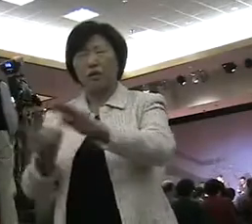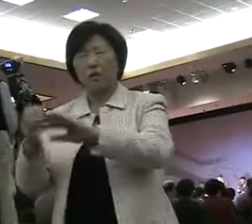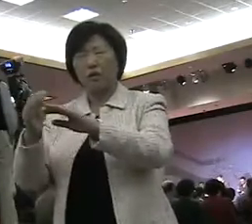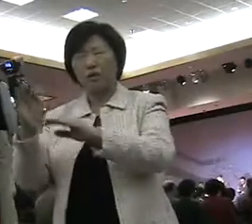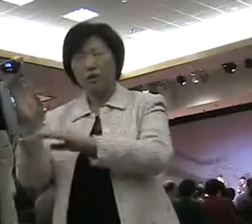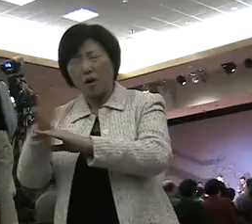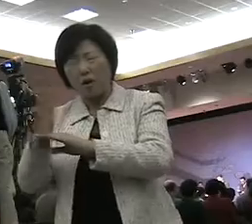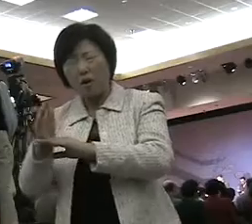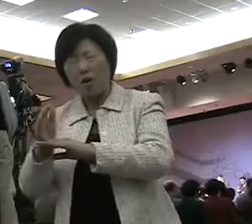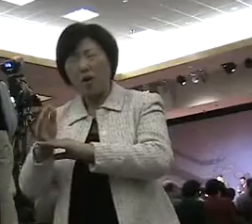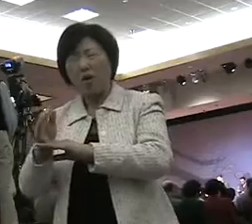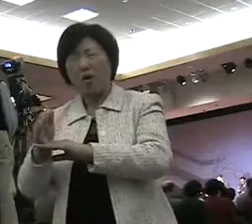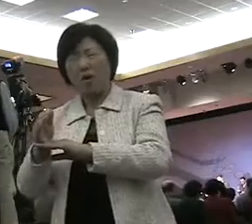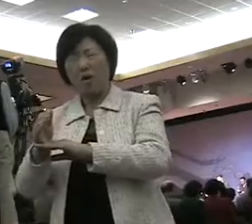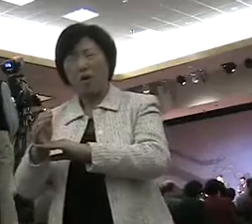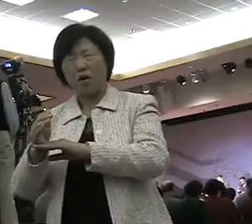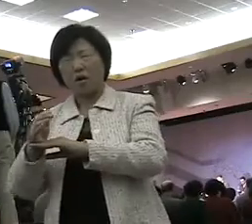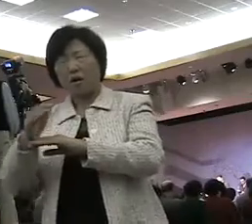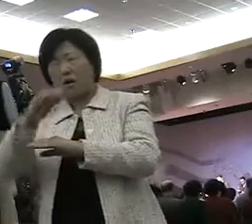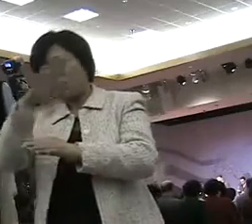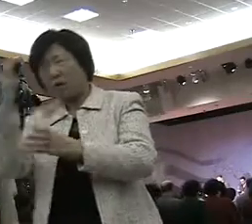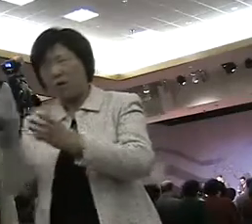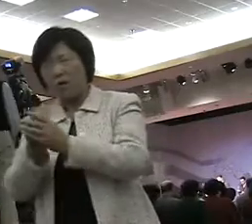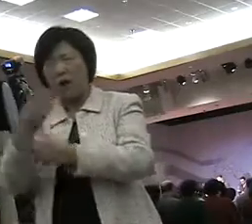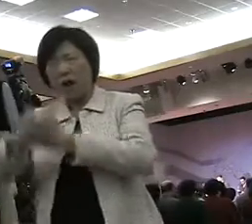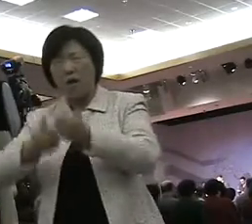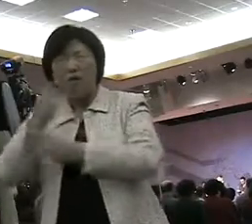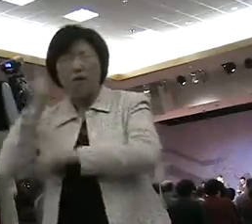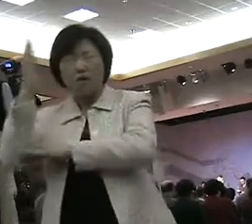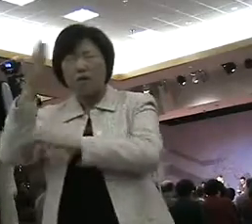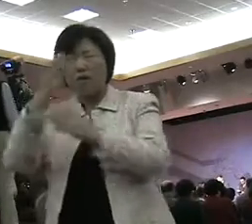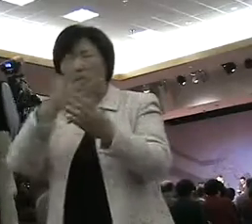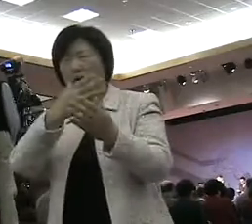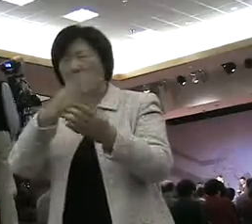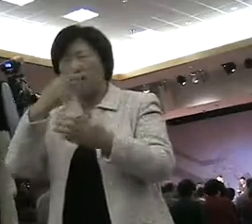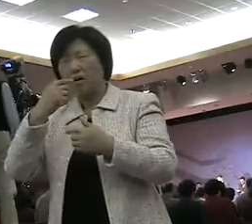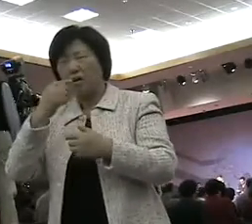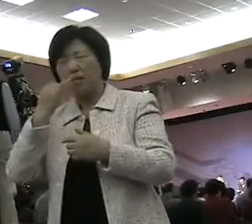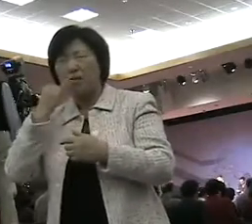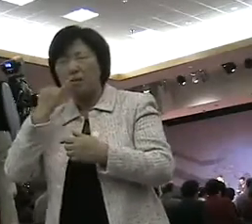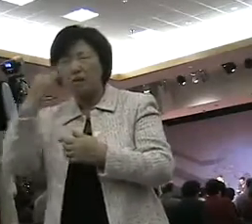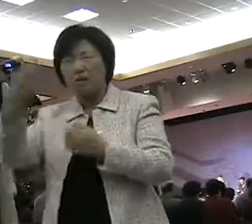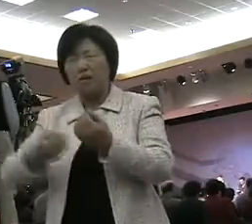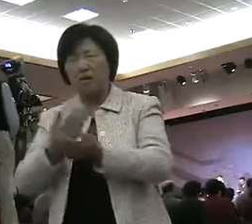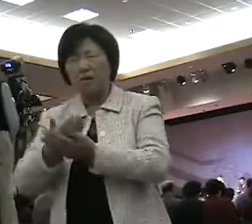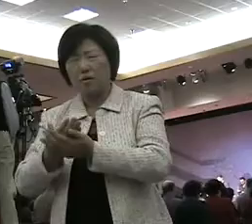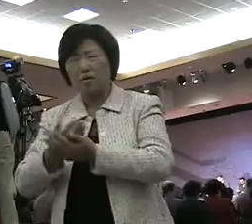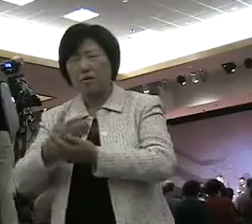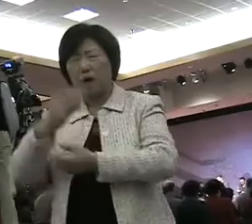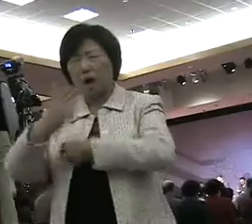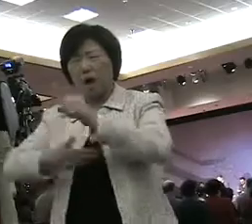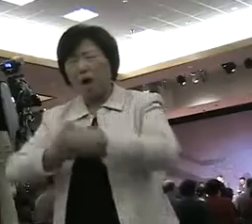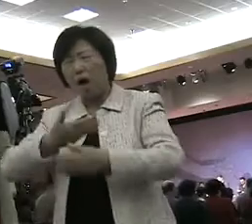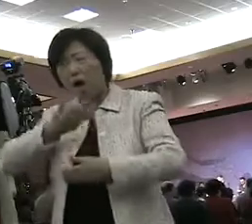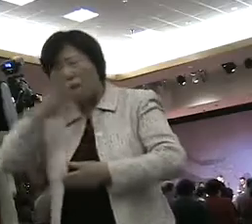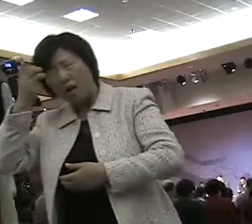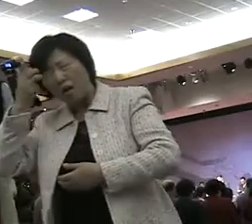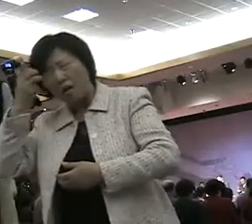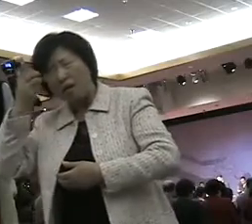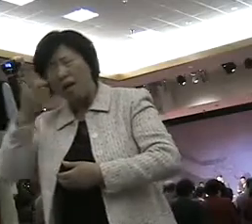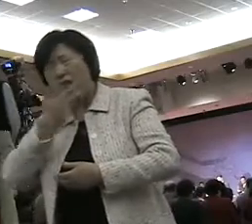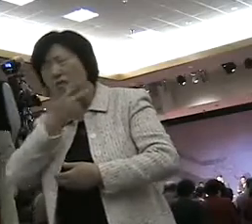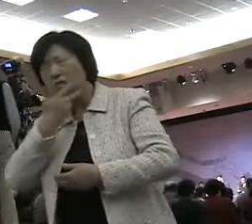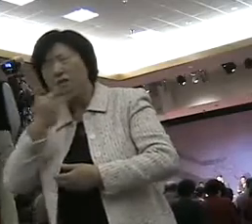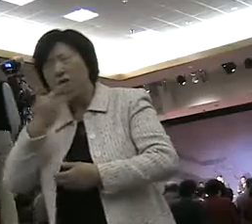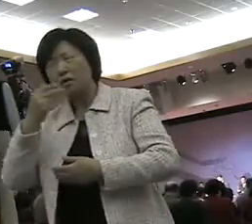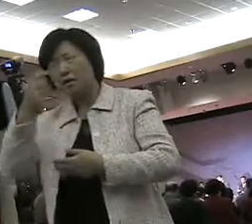없었던 전무후무한 하나님의 영광의 사역을 감당하게 하옵소서. 킹덤 드림으로 꿈꾸고 나아가는 홀리 외부 영어 예배가